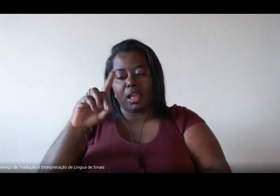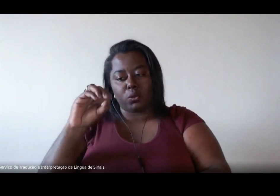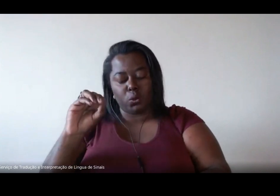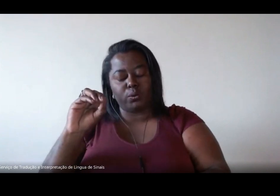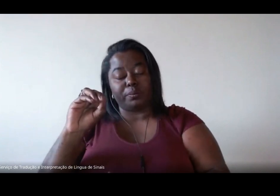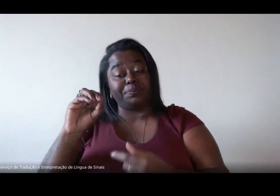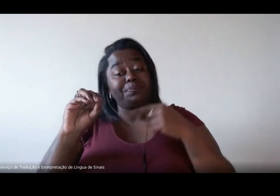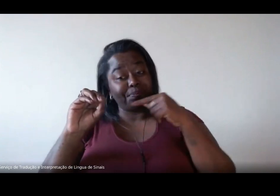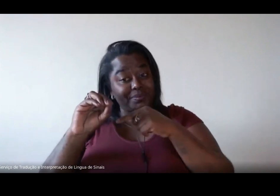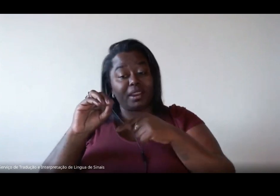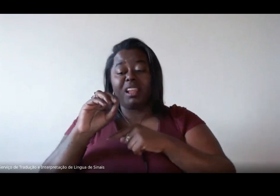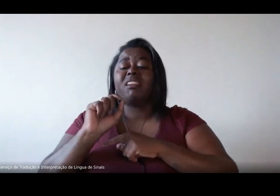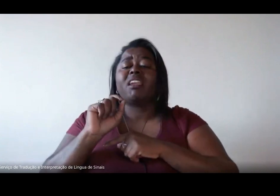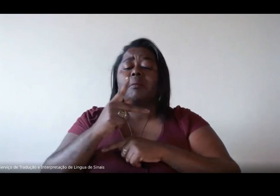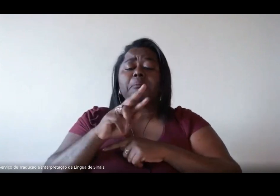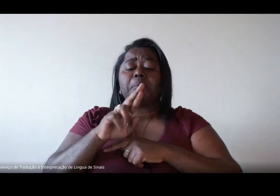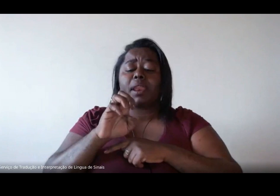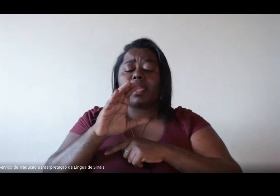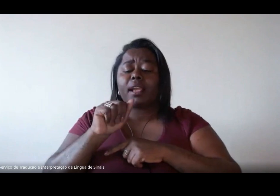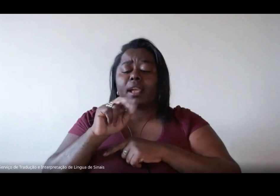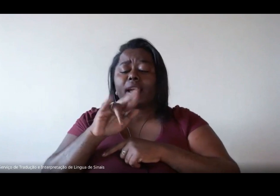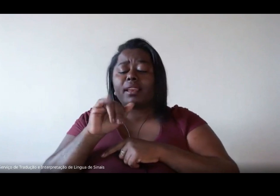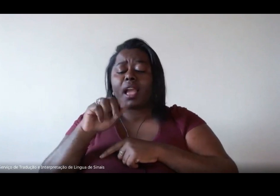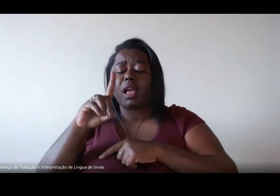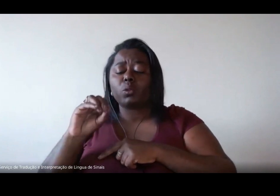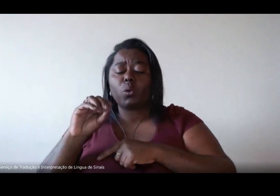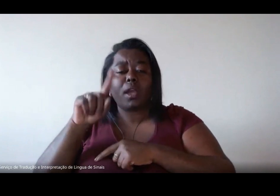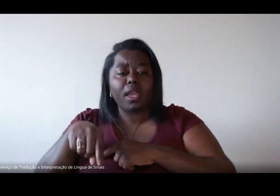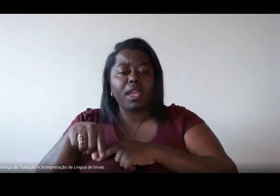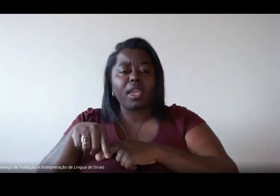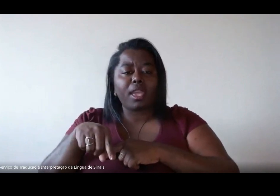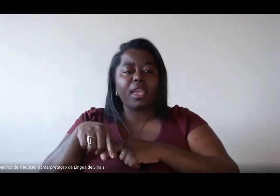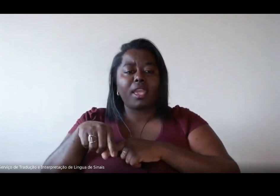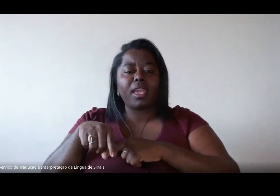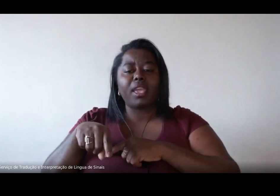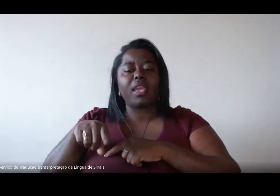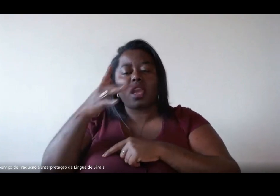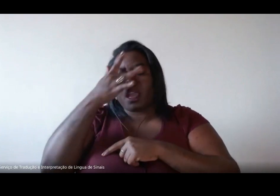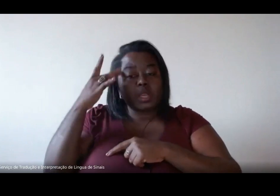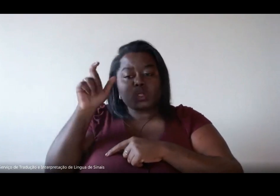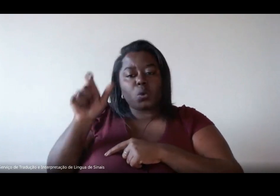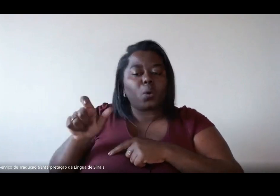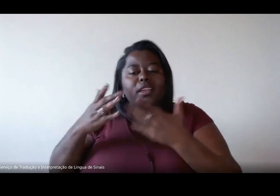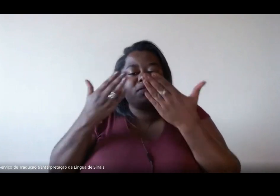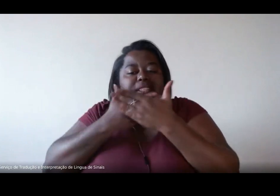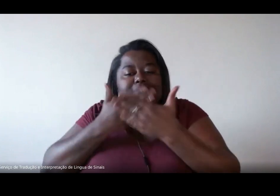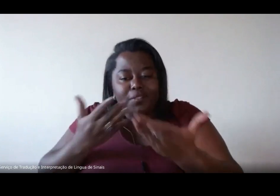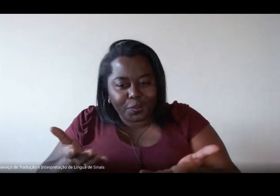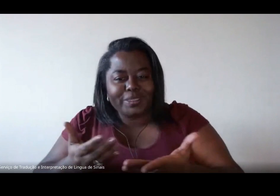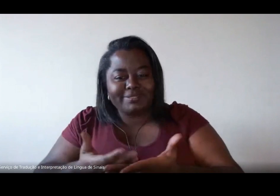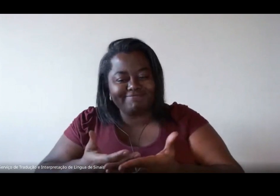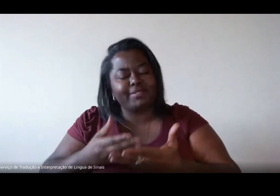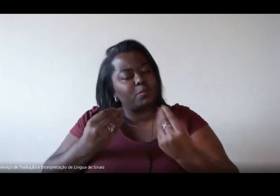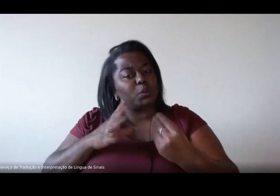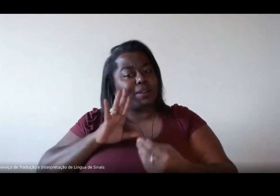vai chamar de precariado esse sujeito invisível que... O precariado. Né? Né? Muito